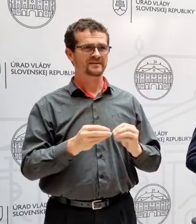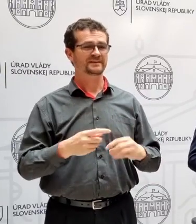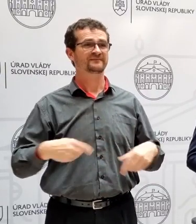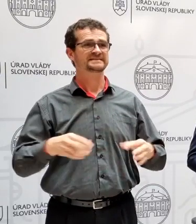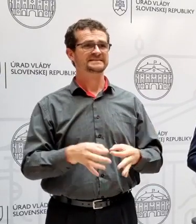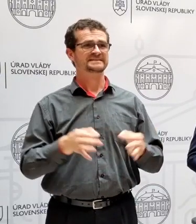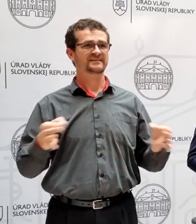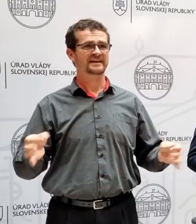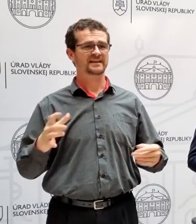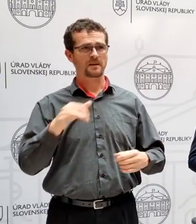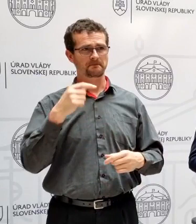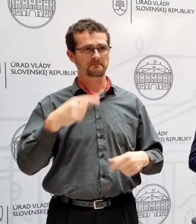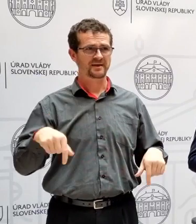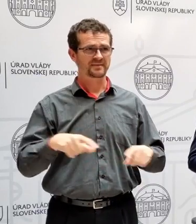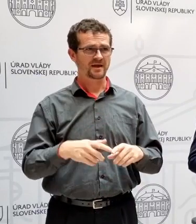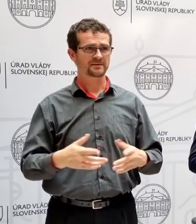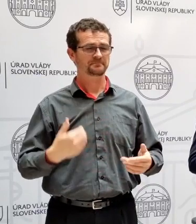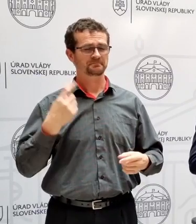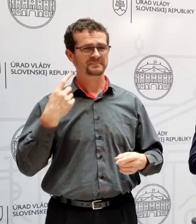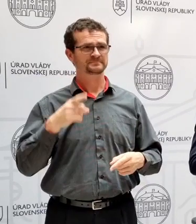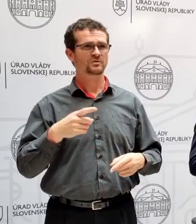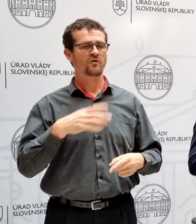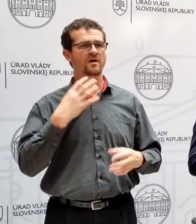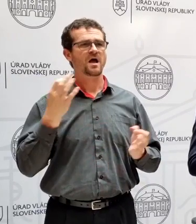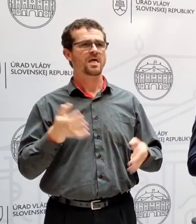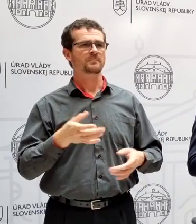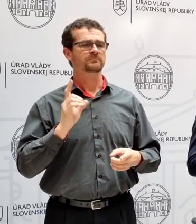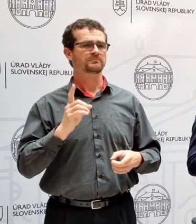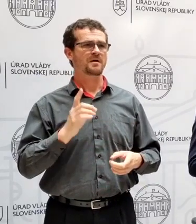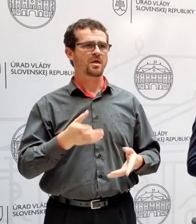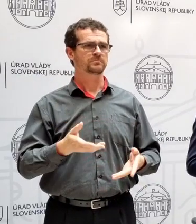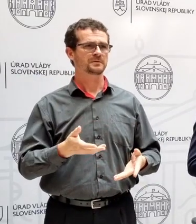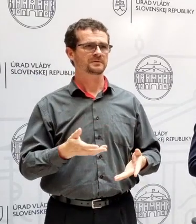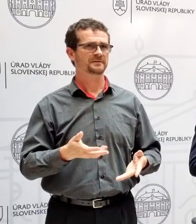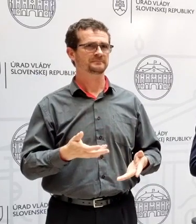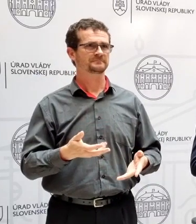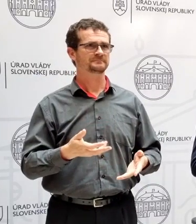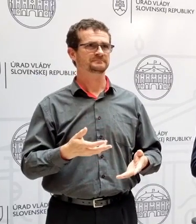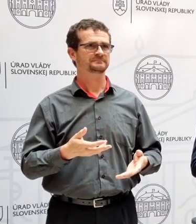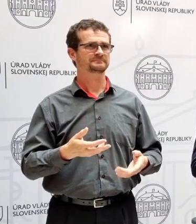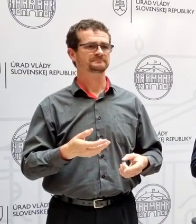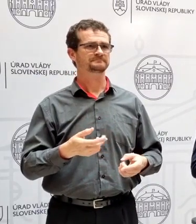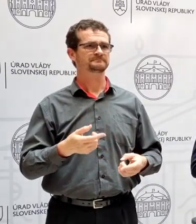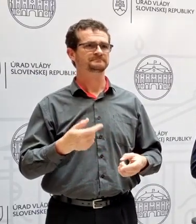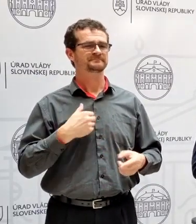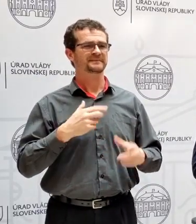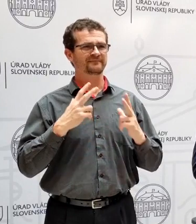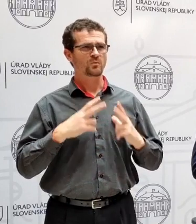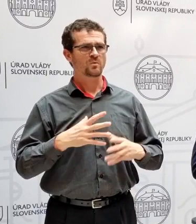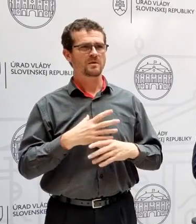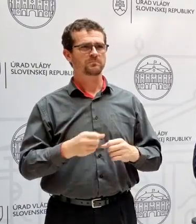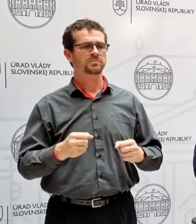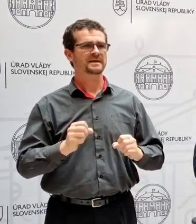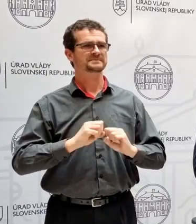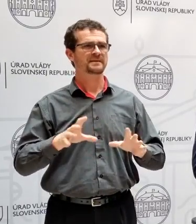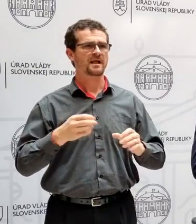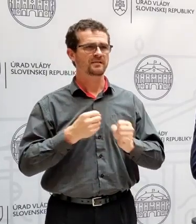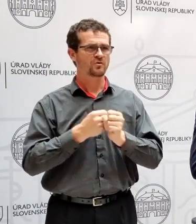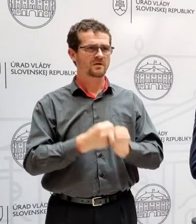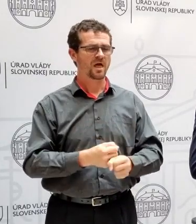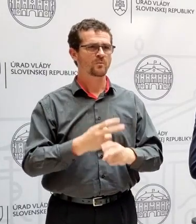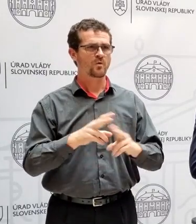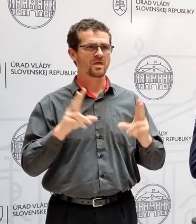ste zverejnili nejaké mená, lebo myslím si, že o mnoho lepšie by bolo, ak by sme s tými ľuďmi v kľude, bez nejakého mediálneho nátlaku